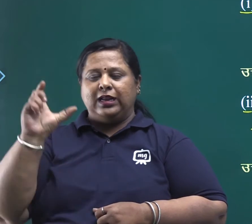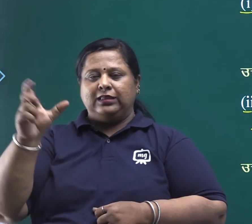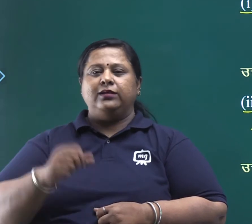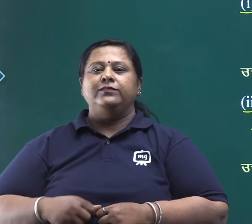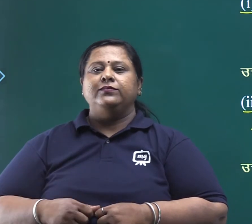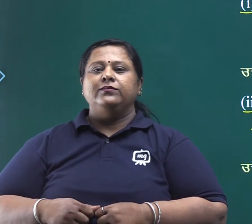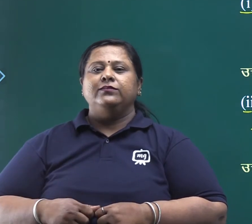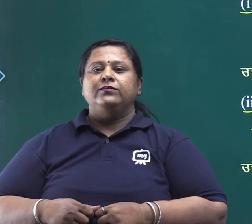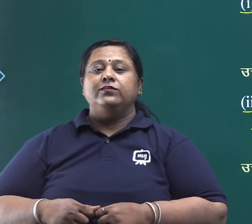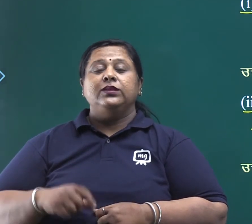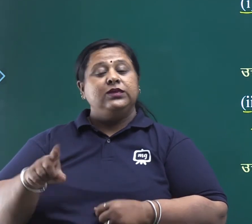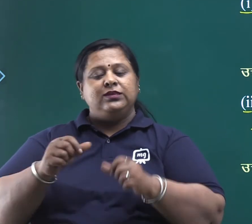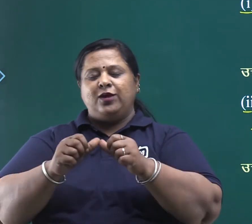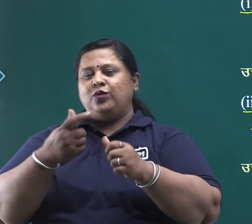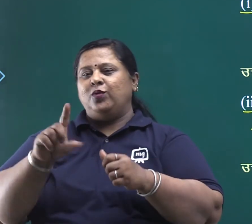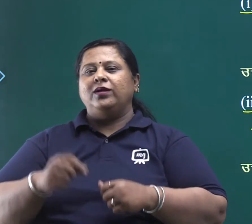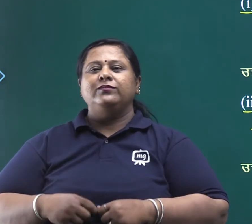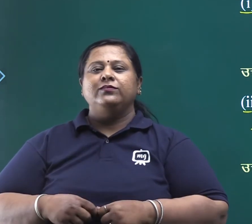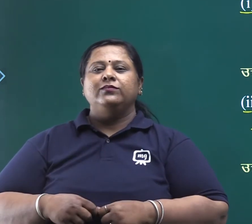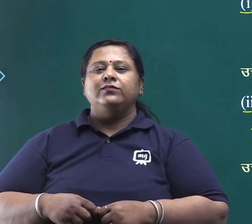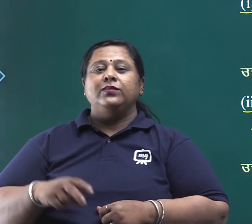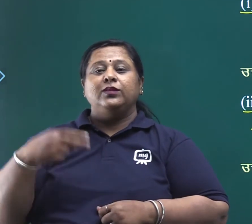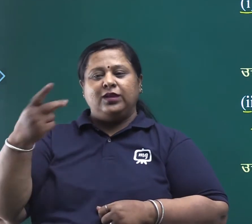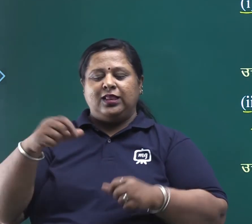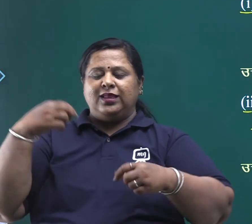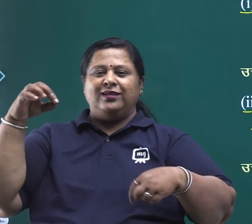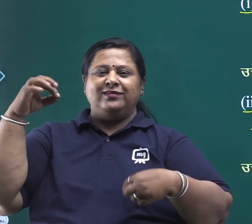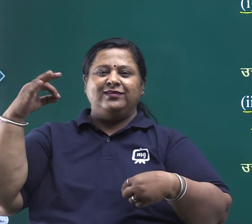नृत्य। तो सही उत्तर होगा नृत्य।